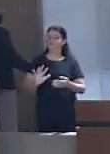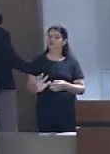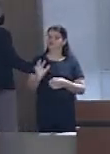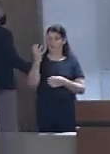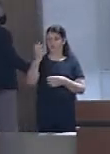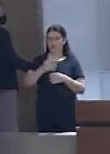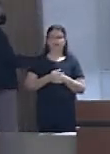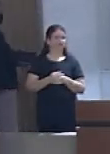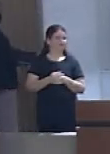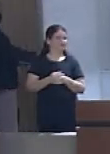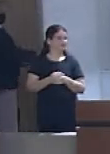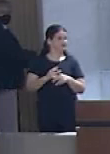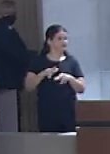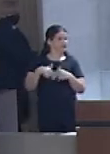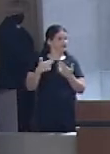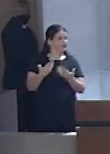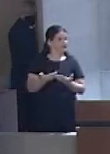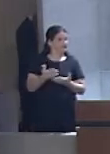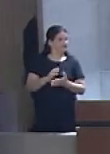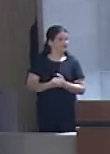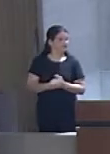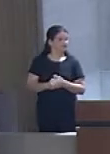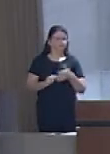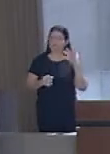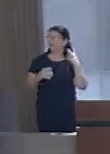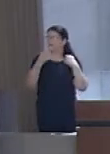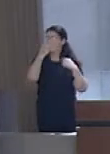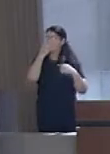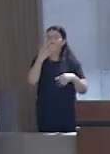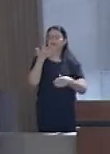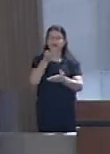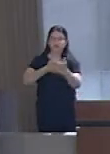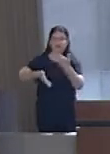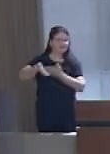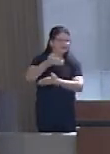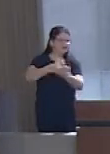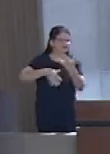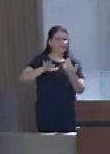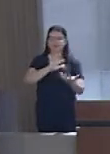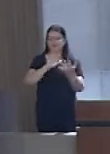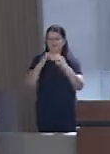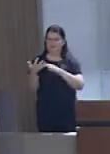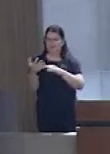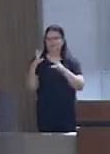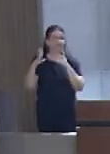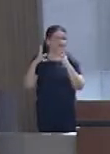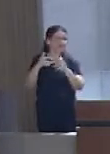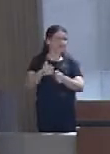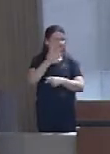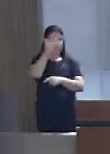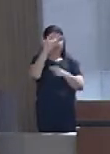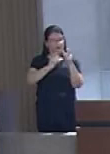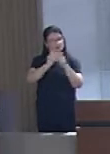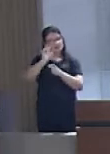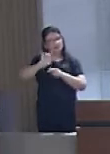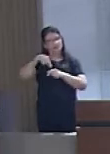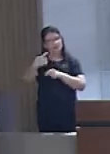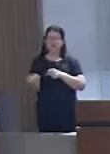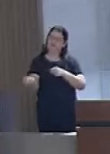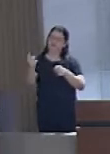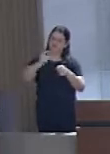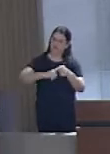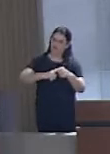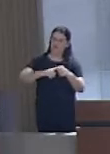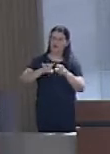acontecendo. Então, até para socializar aqui de maneira para todo mundo, e depois a gente retorna aqui para a